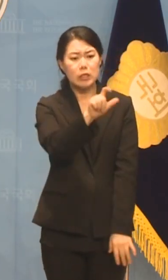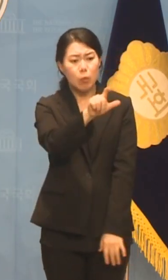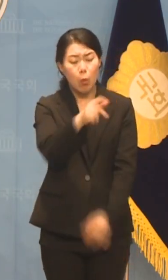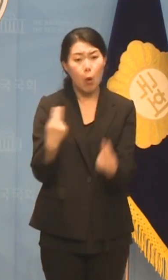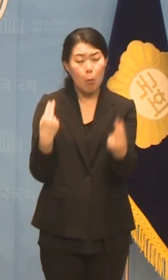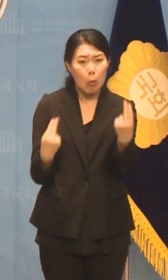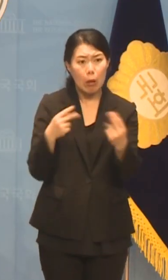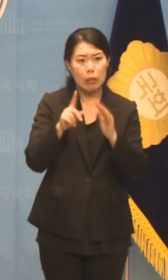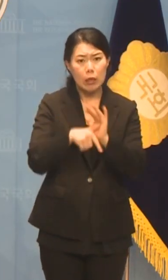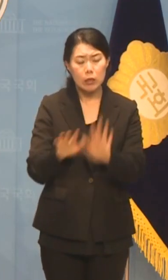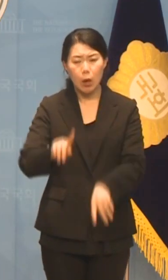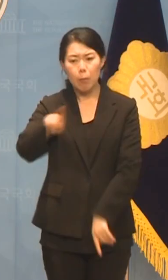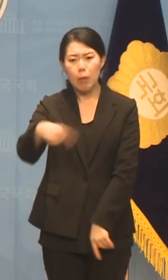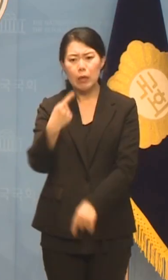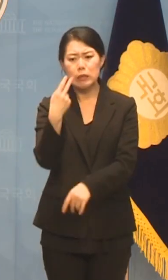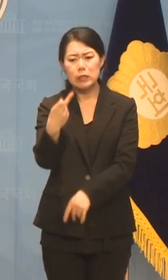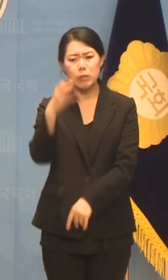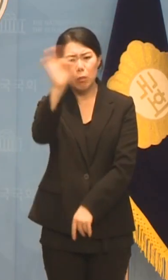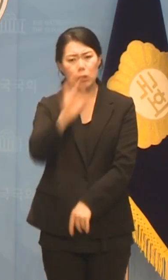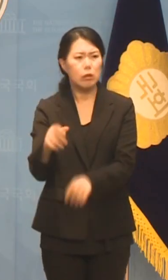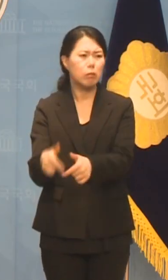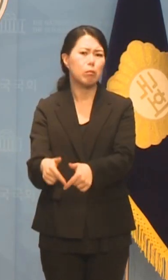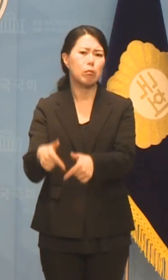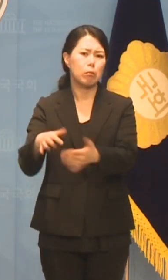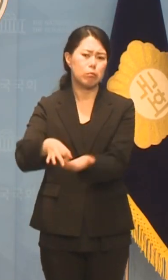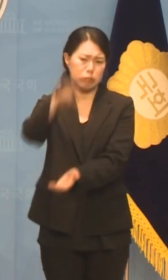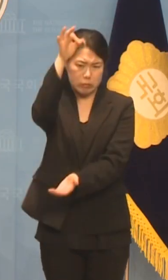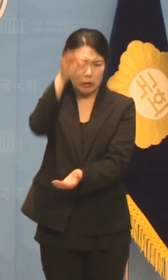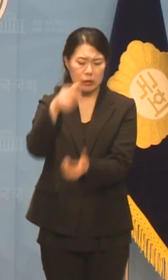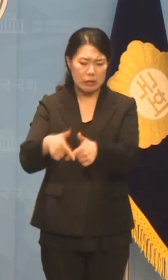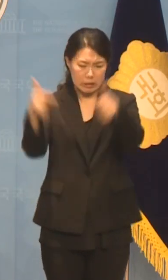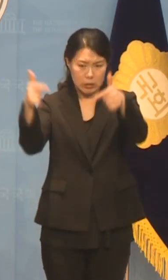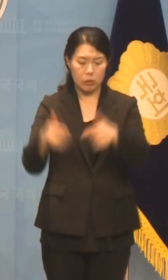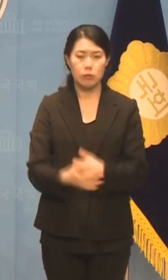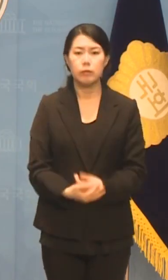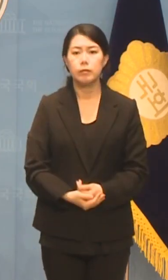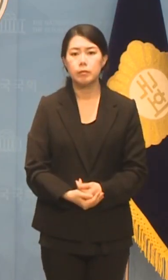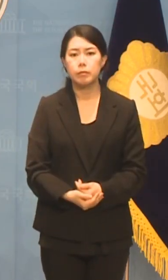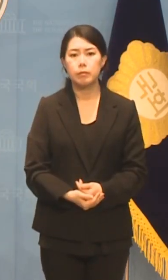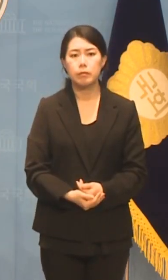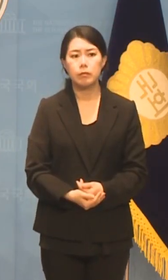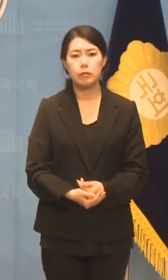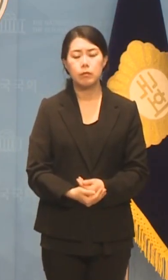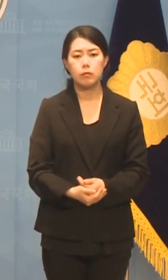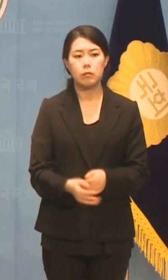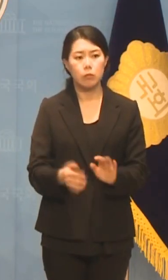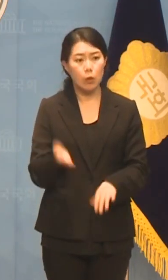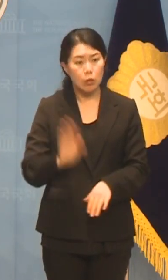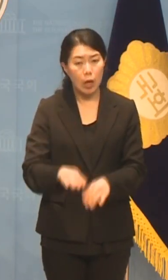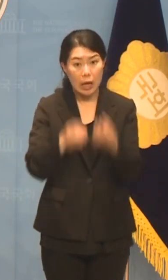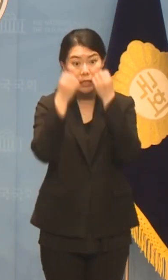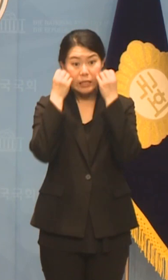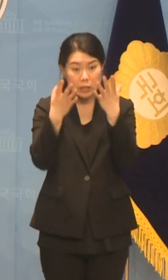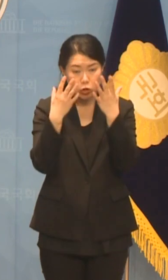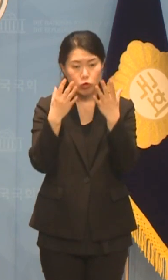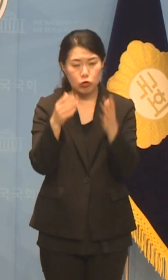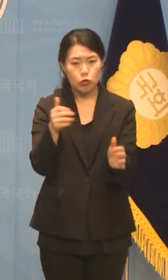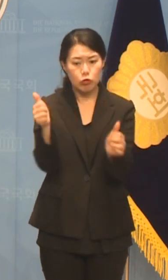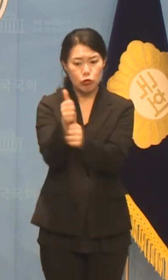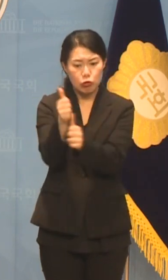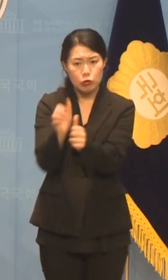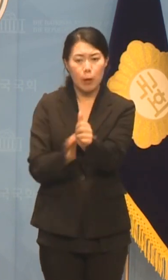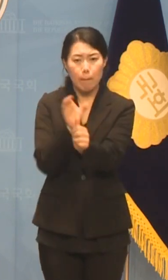비해 112% 급증한 것으로 파악됐습니다. 이에 반해 신규로 임명한